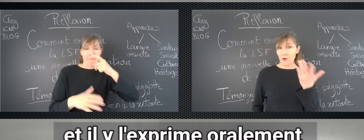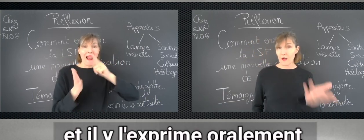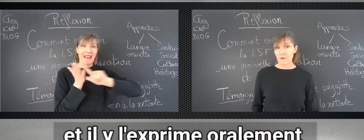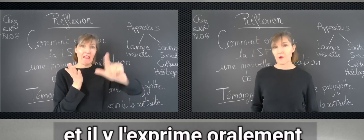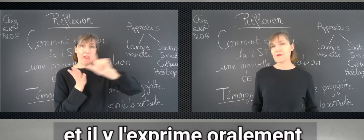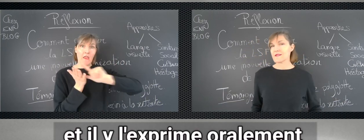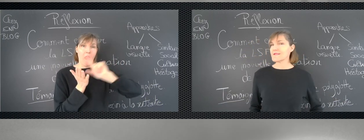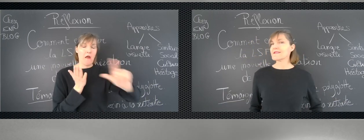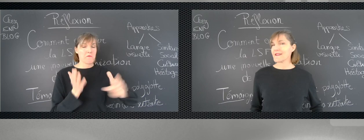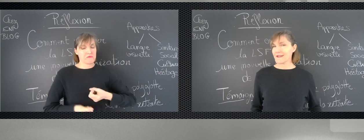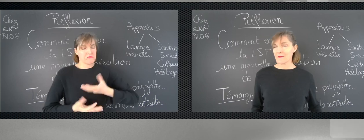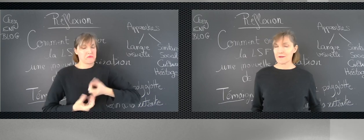oralement aussi très, très bien.